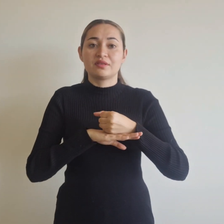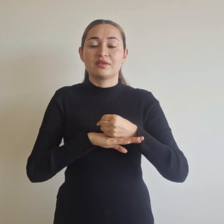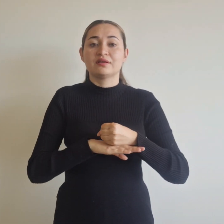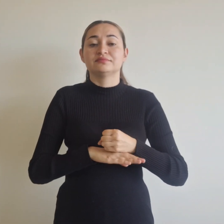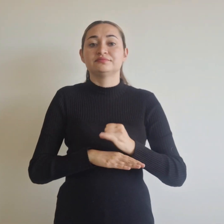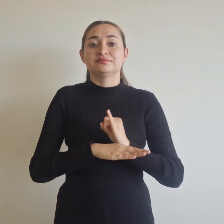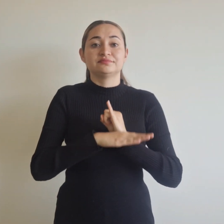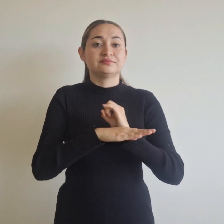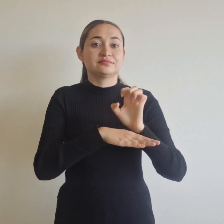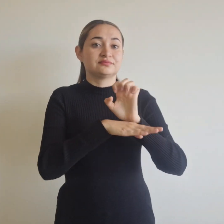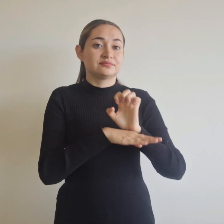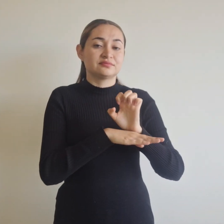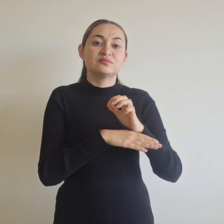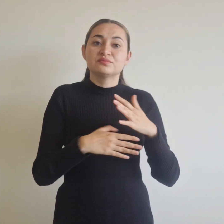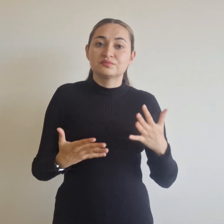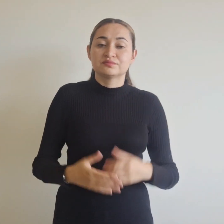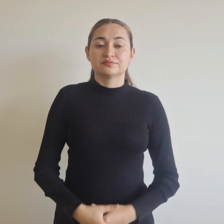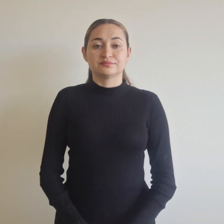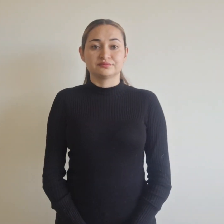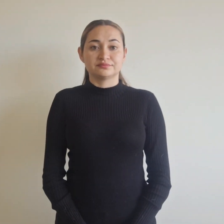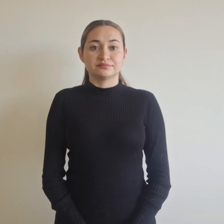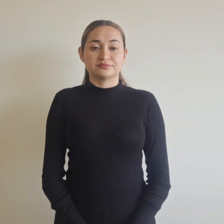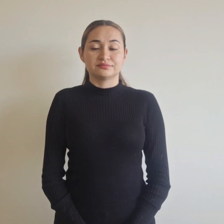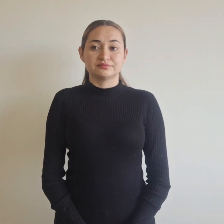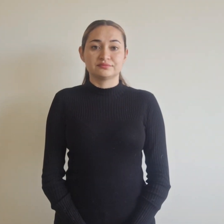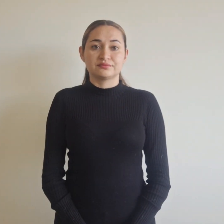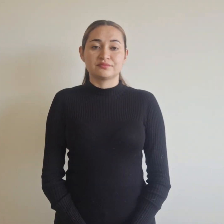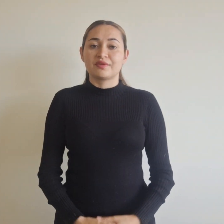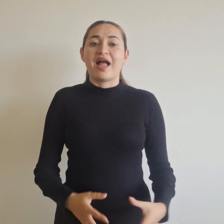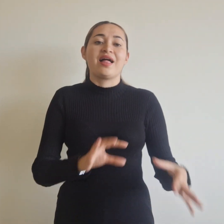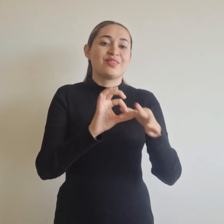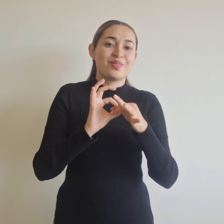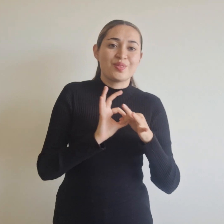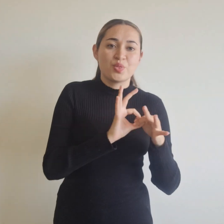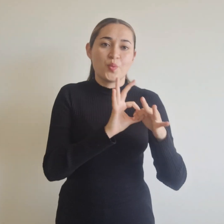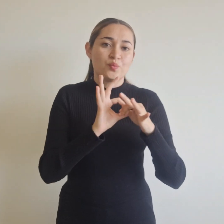gerencias e institutos descentralizados para que conectemos Tunja con el mundo.